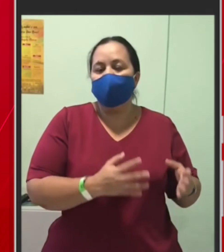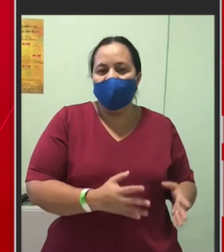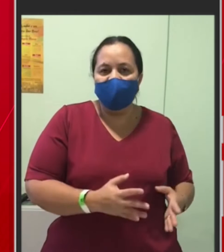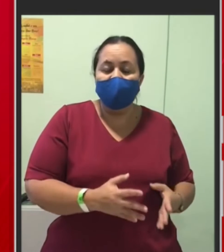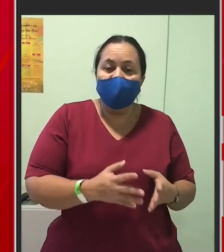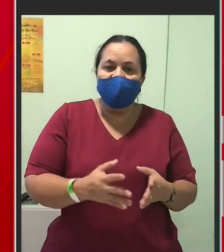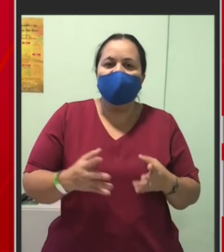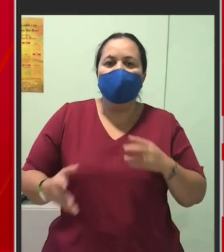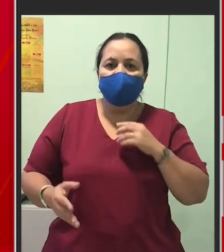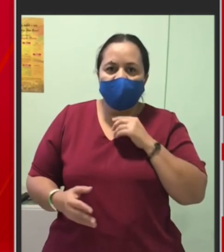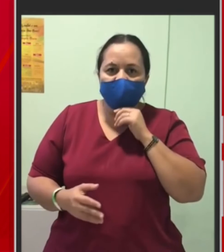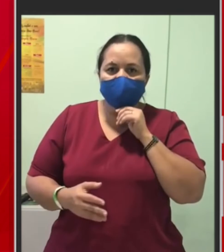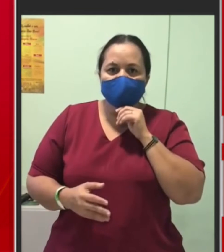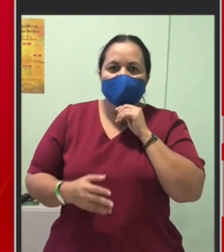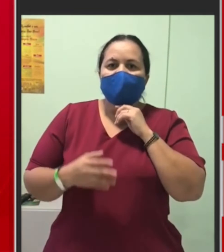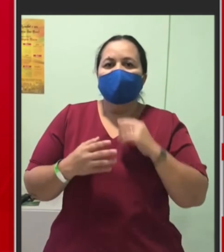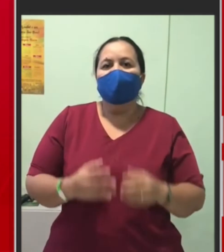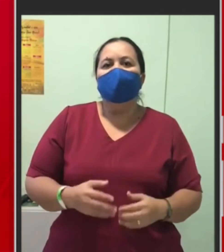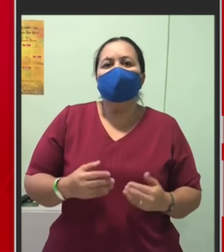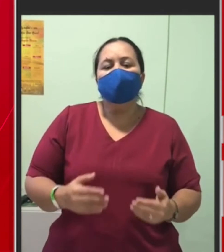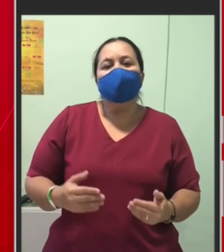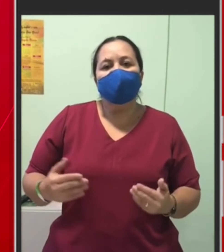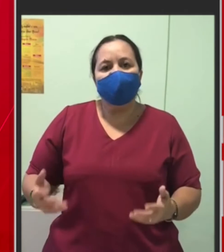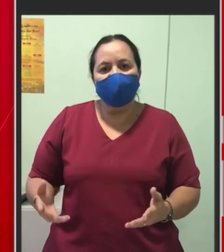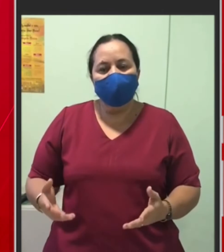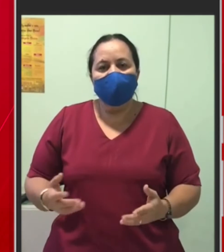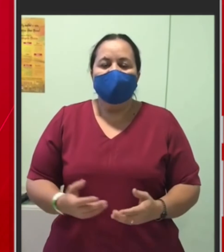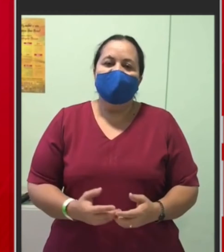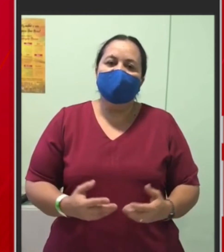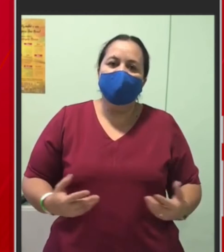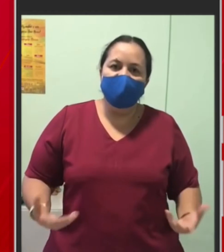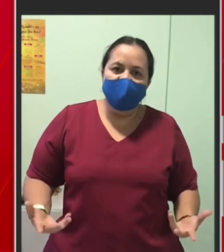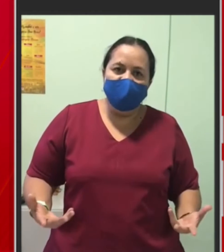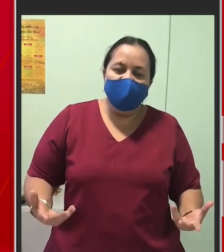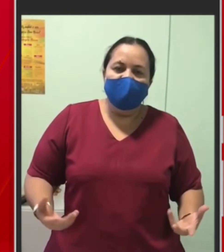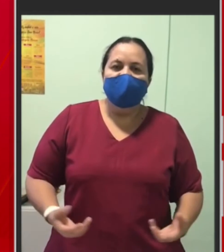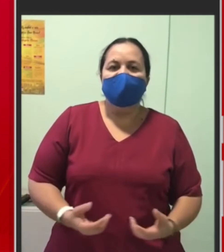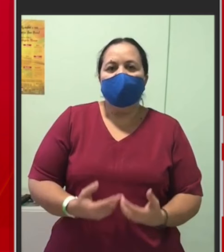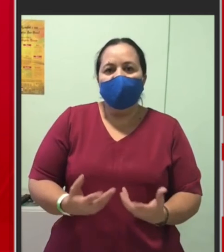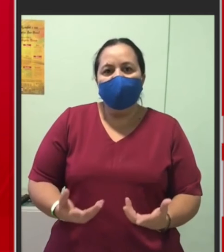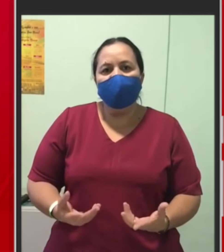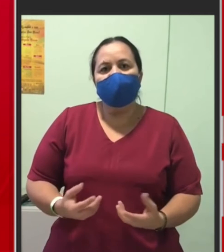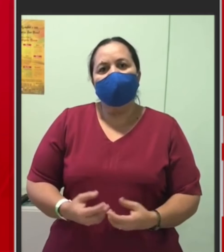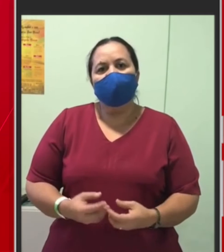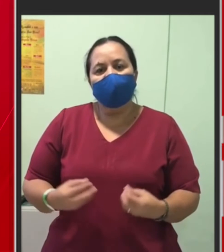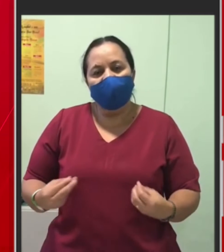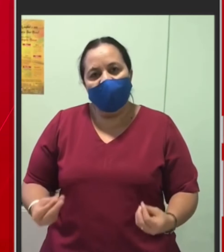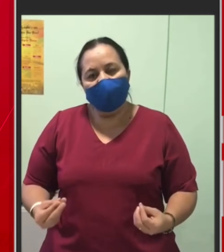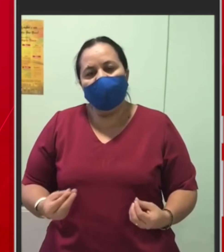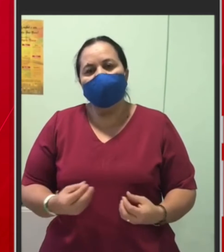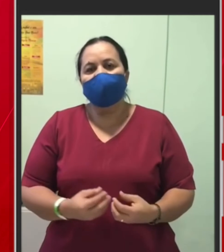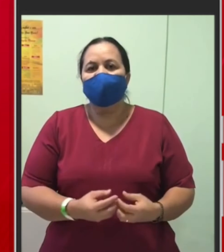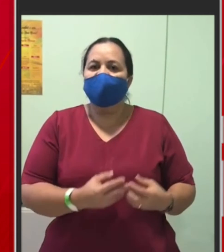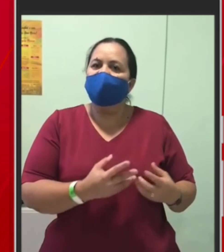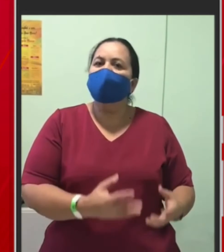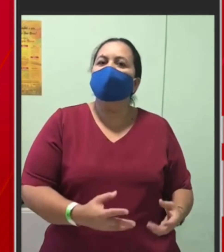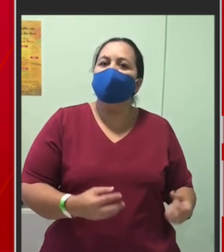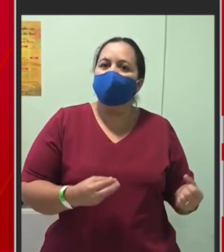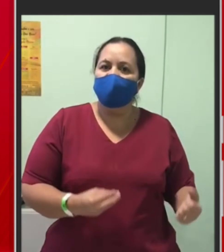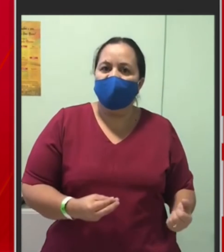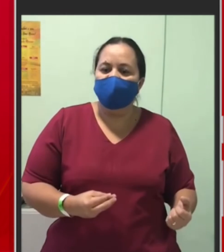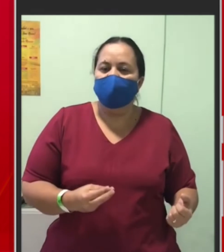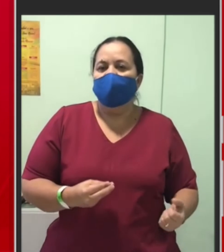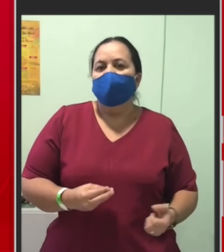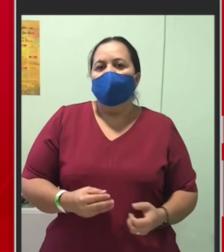também faz parte nesse momento na higienização das famílias. E sabemos que no semiárido temos essa